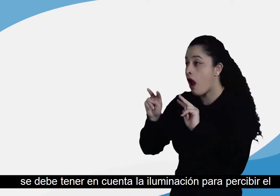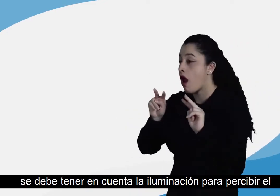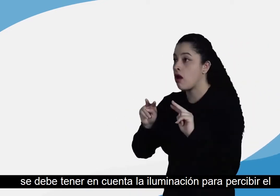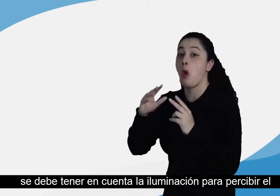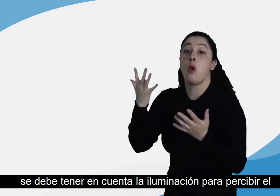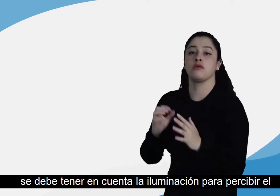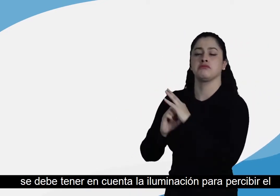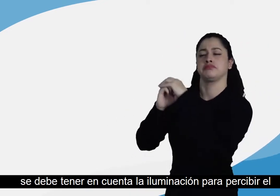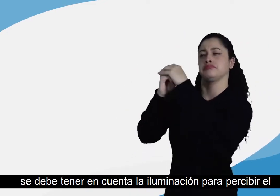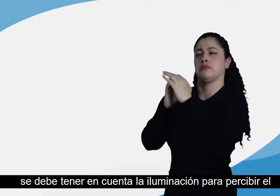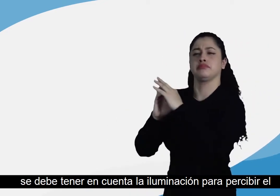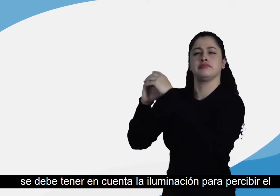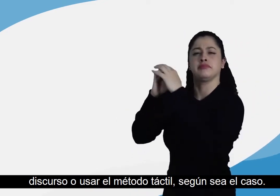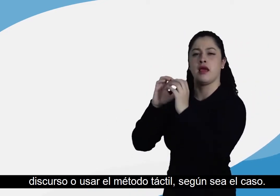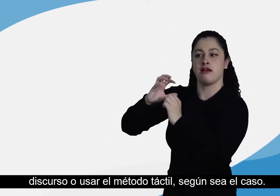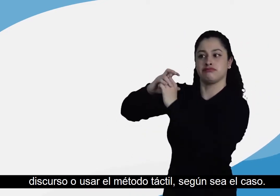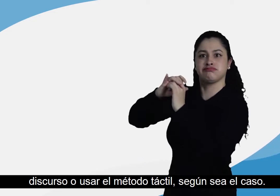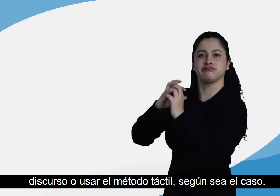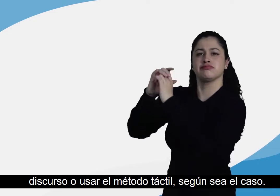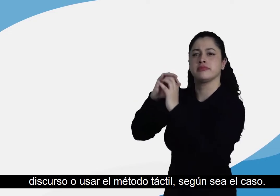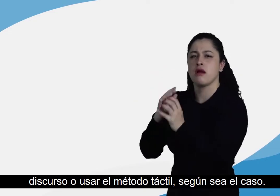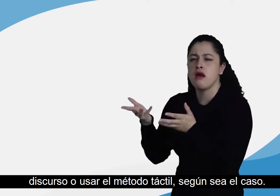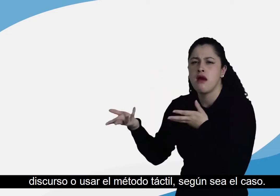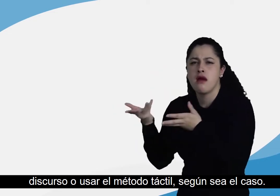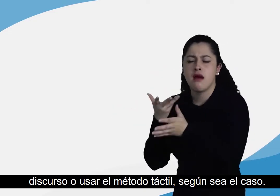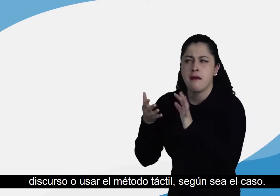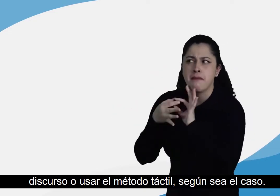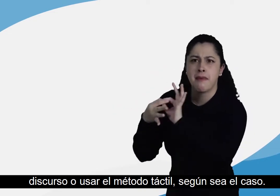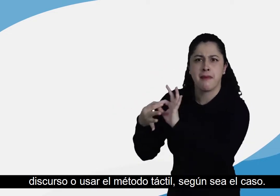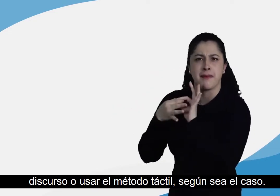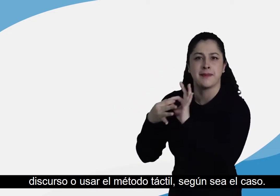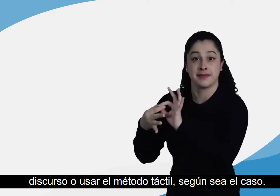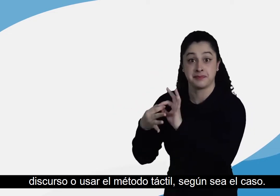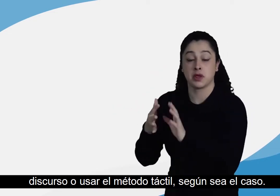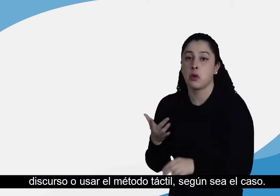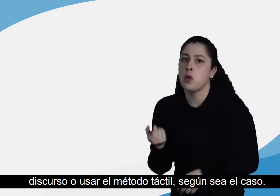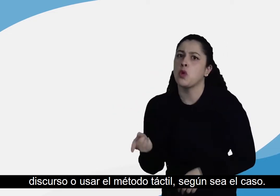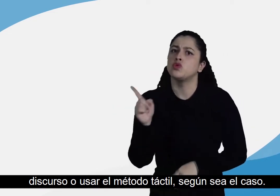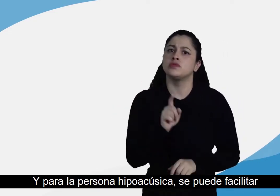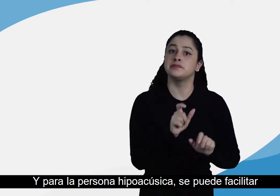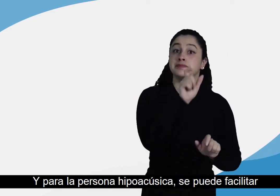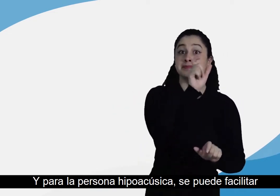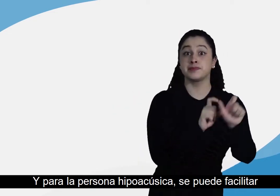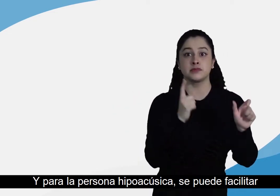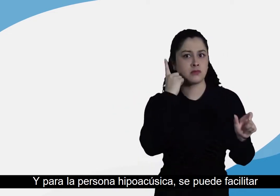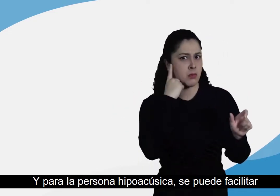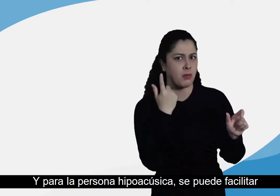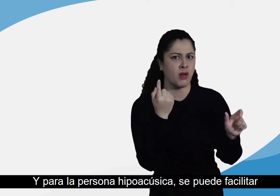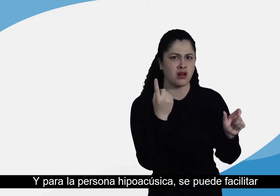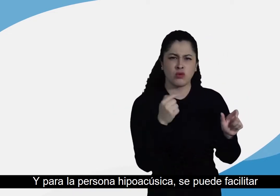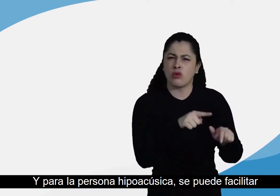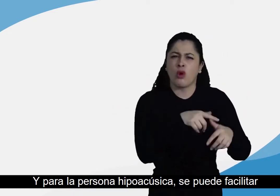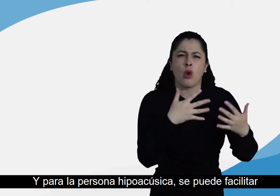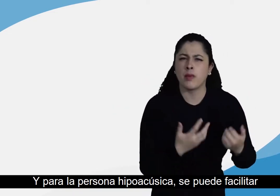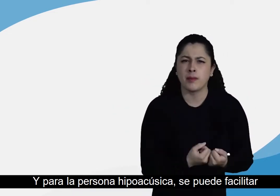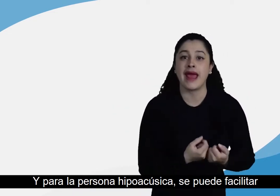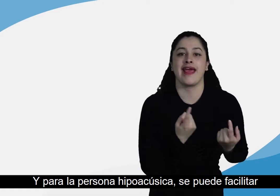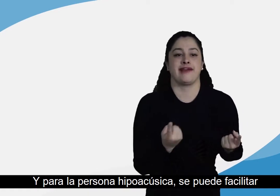iluminación para percibir el discurso o usar el método táctil según sea el caso, y para la persona hipacúsica se puede